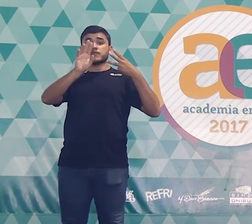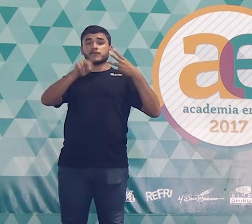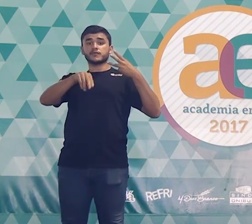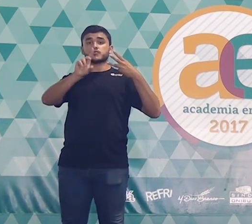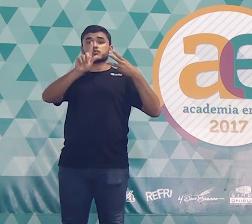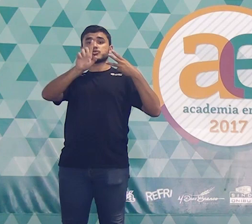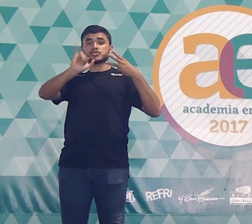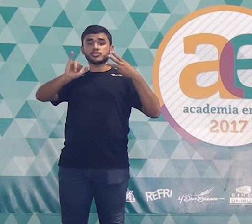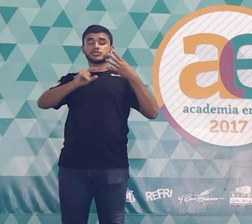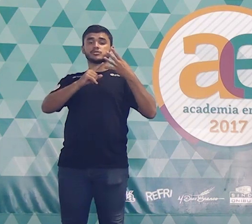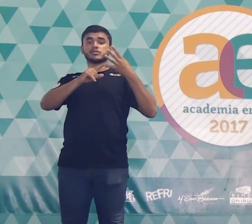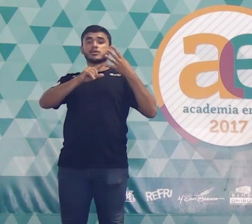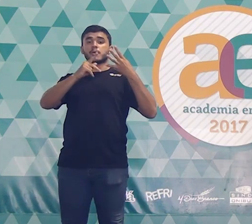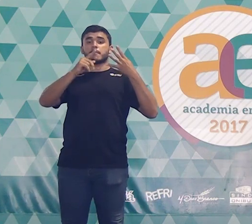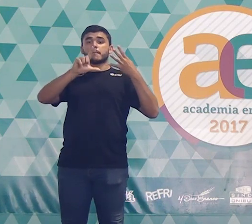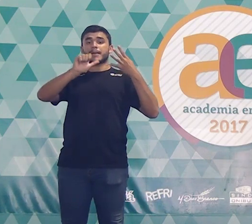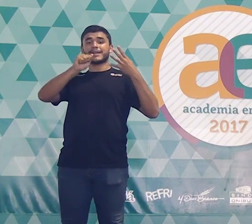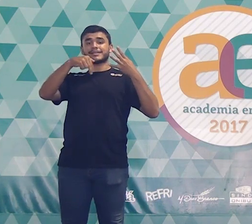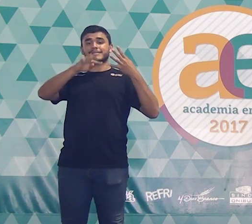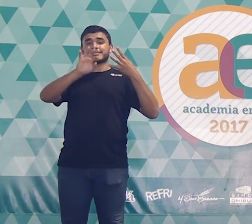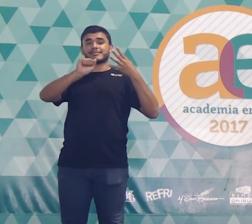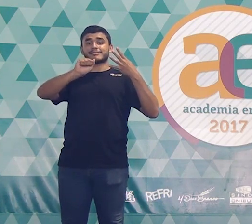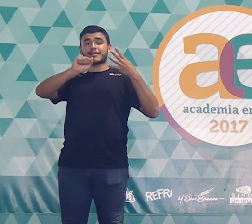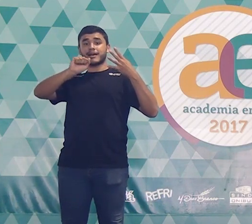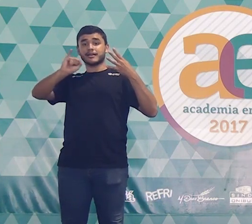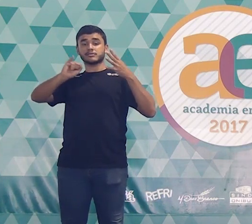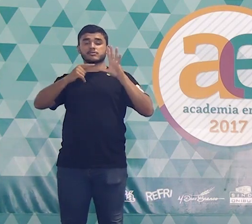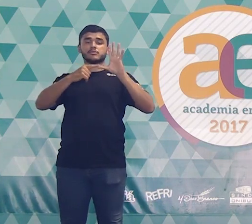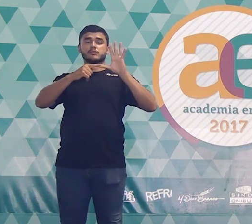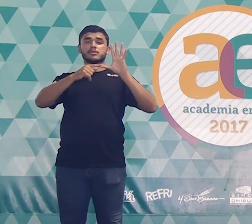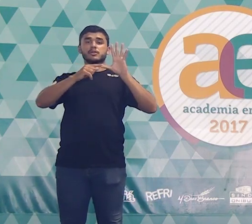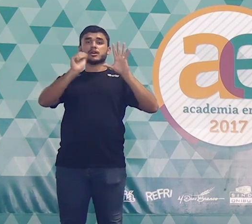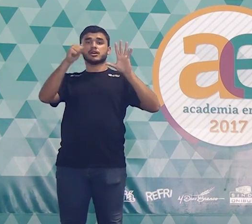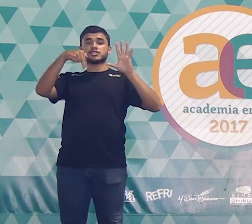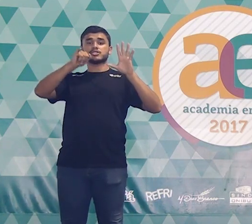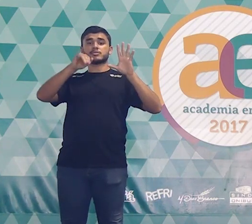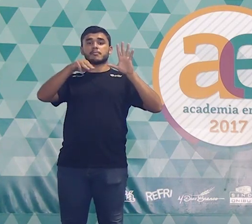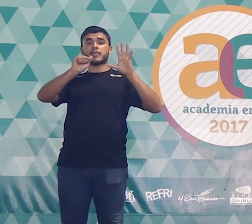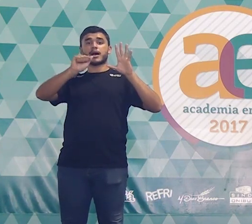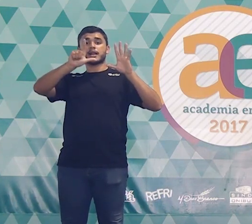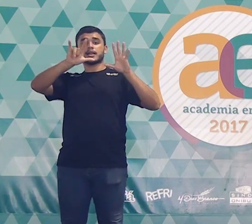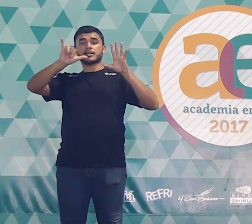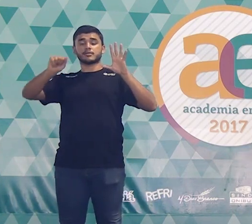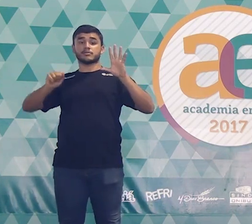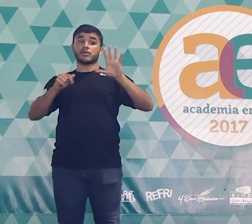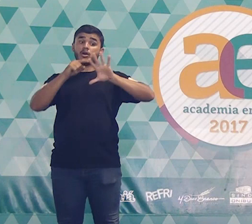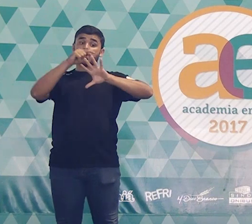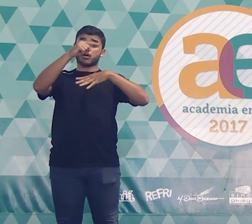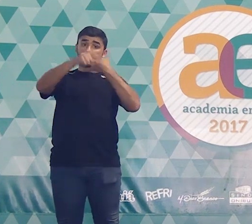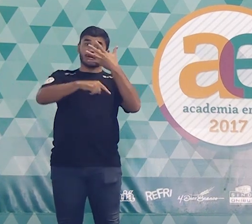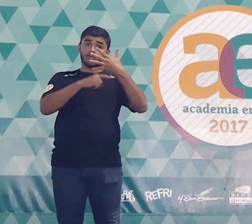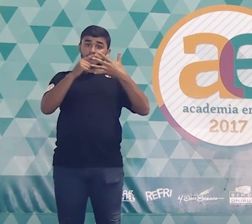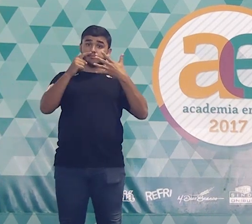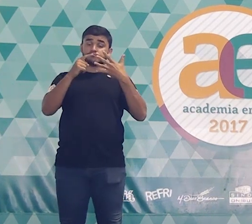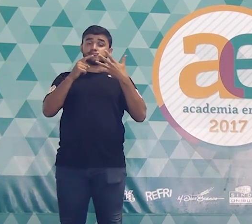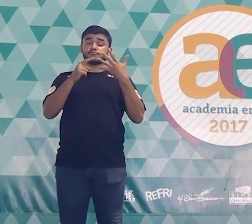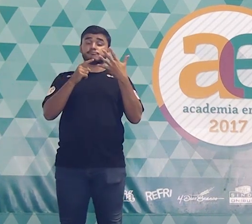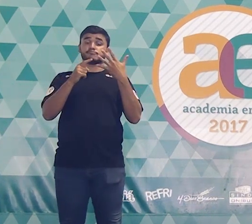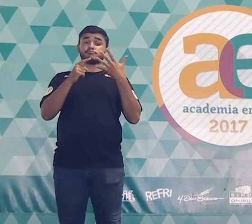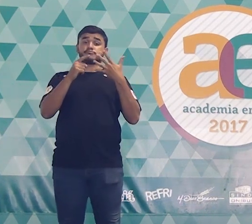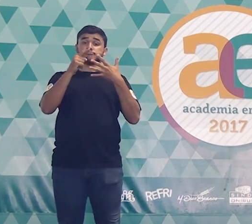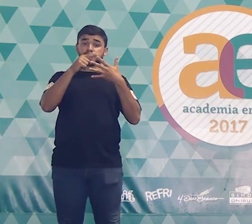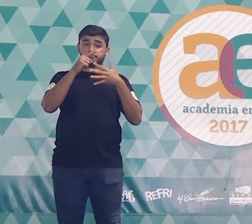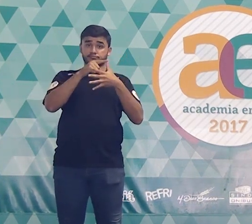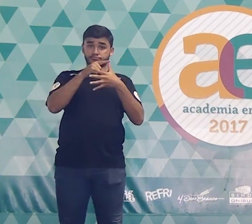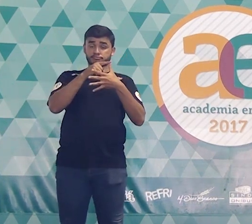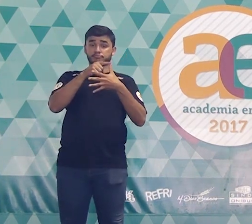reino Plantae e reino Animalia. Se você parar para pensar, o reino Monera fala de bactérias,